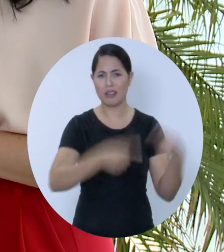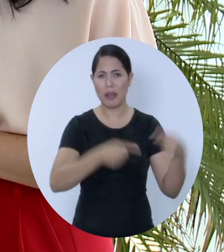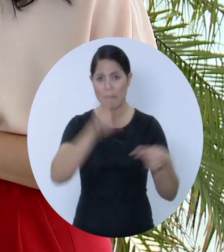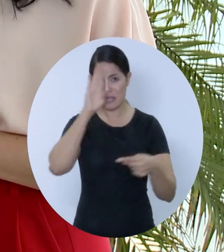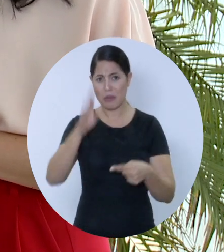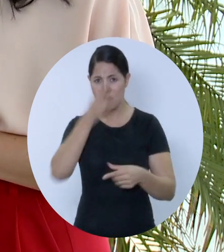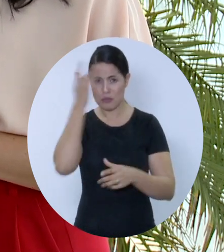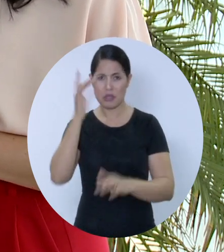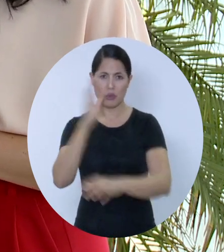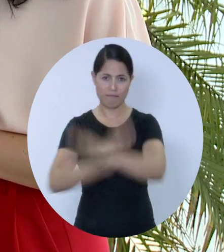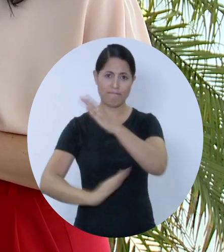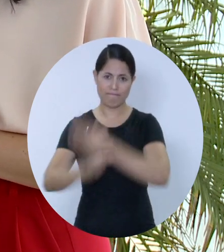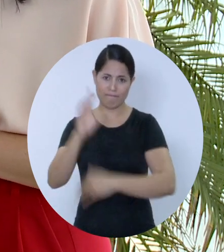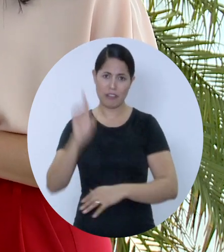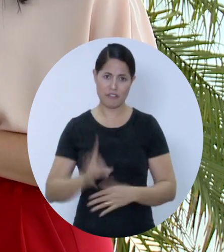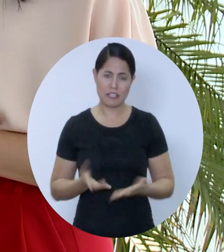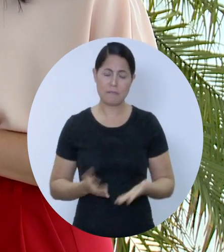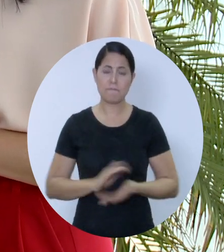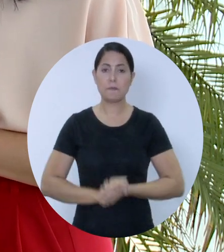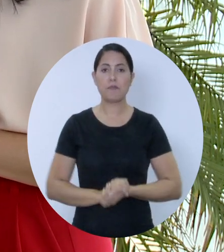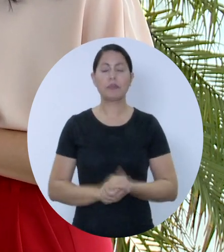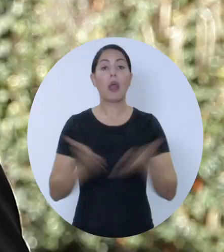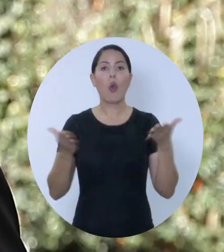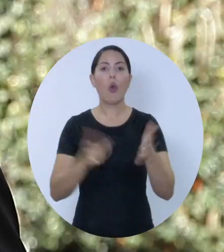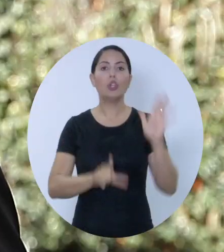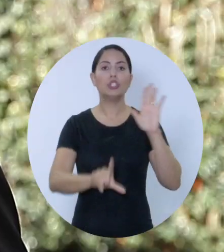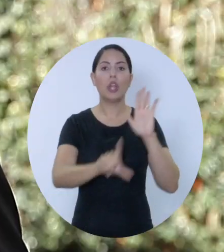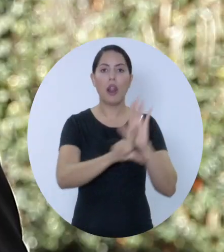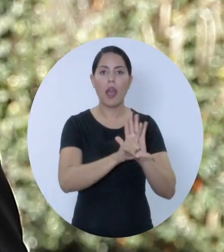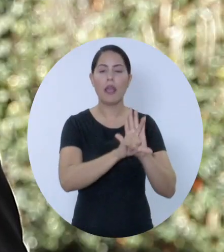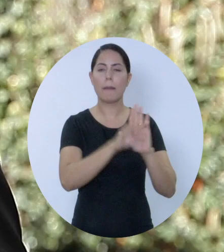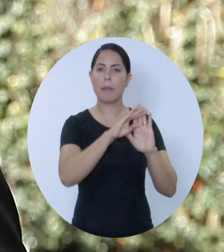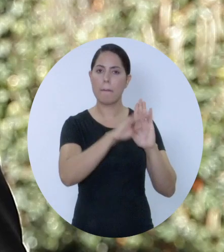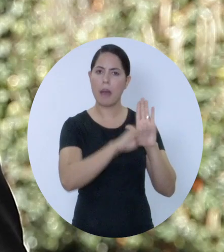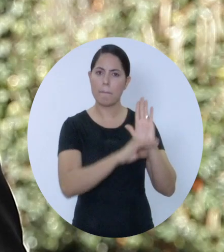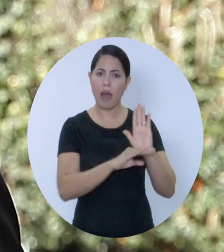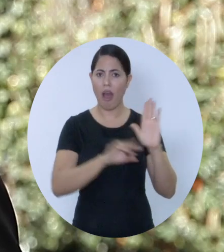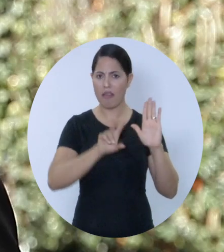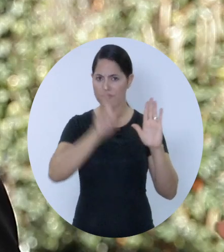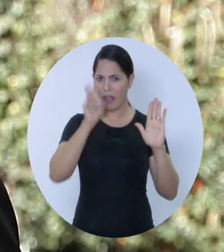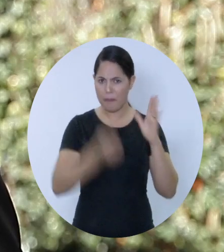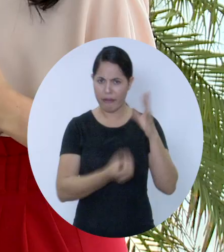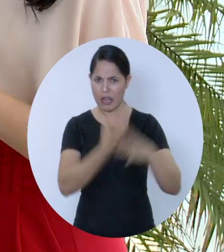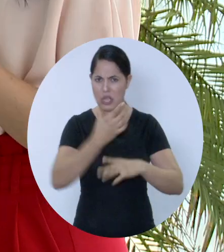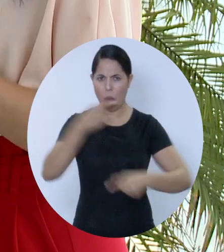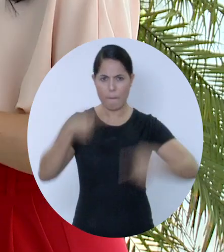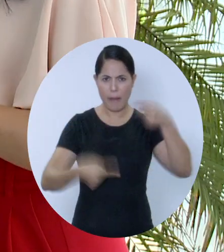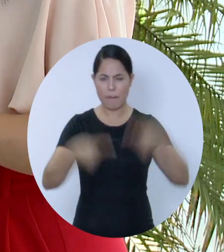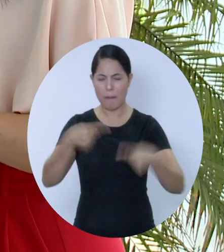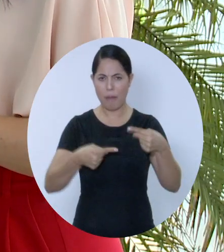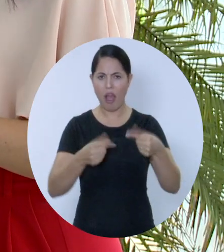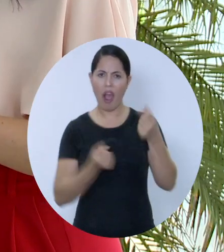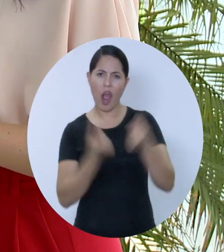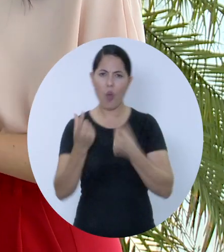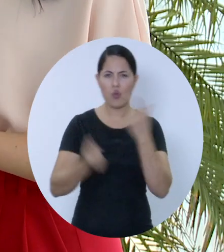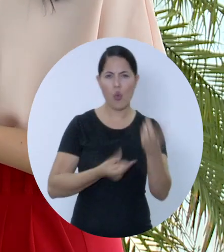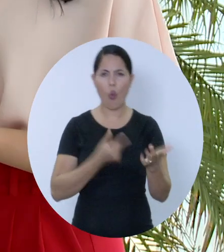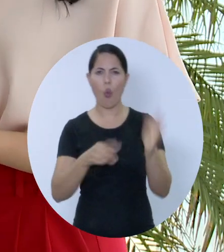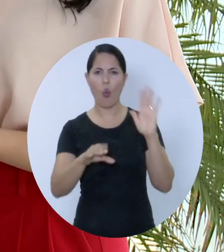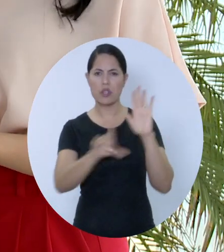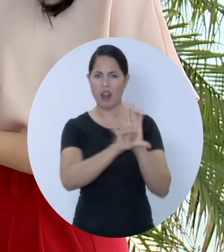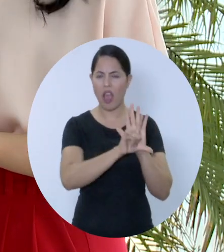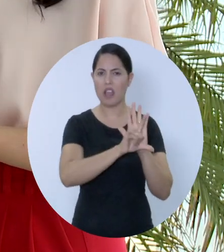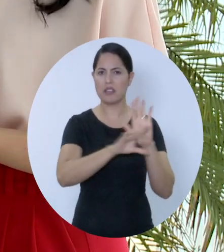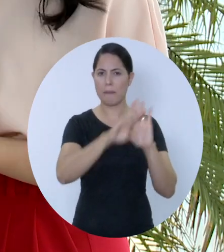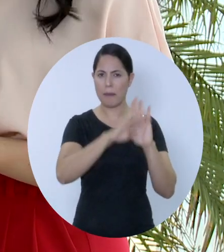muito discutido, mas principalmente para as pessoas com deficiência. E hoje a agenda legislativa, de alguma forma, discute, então,